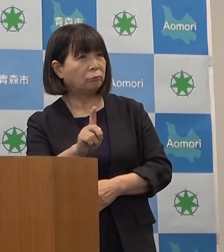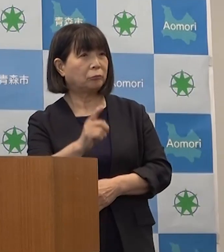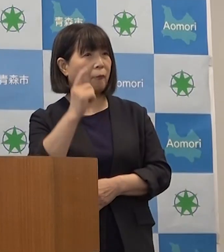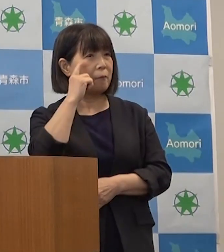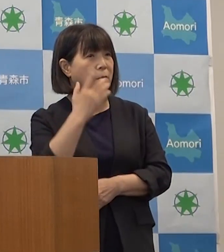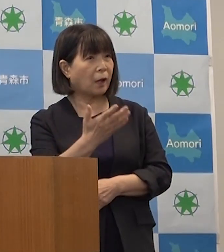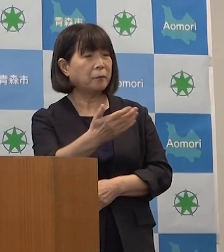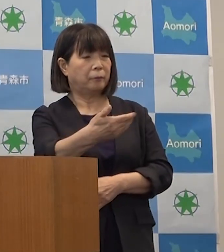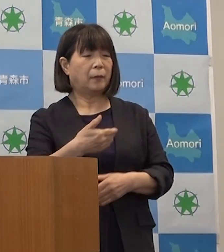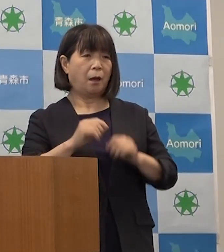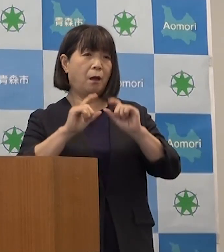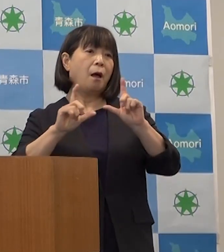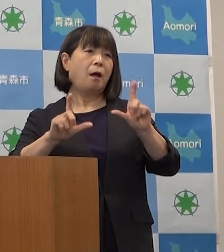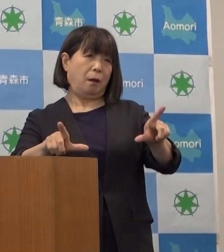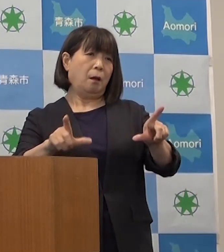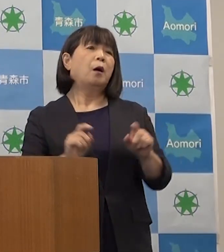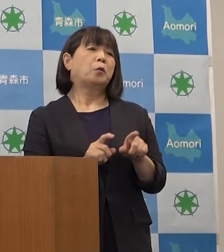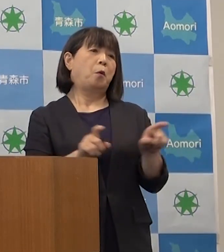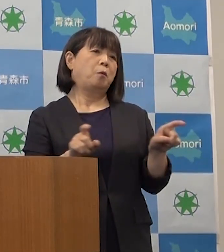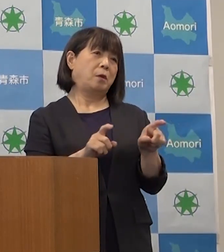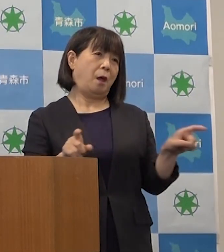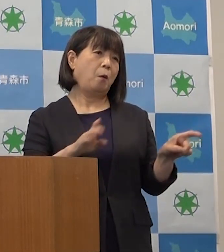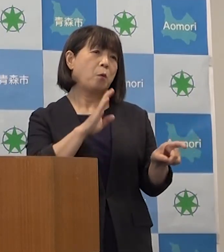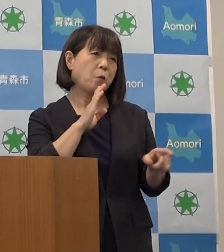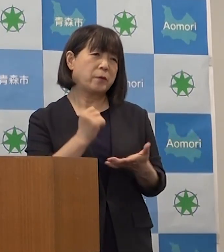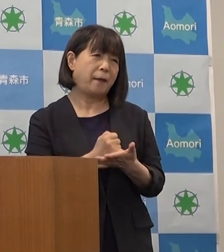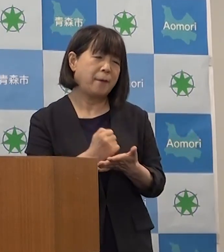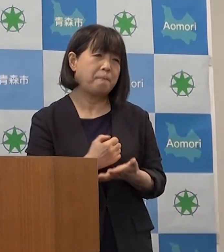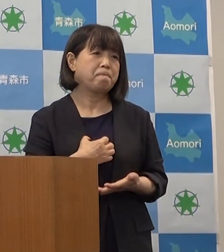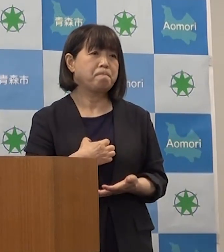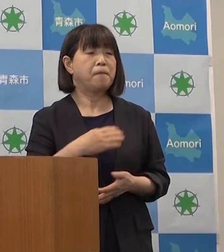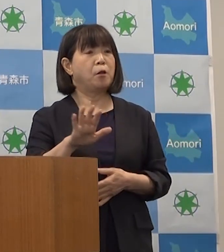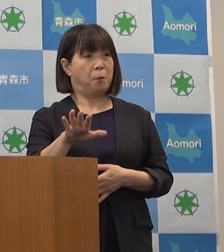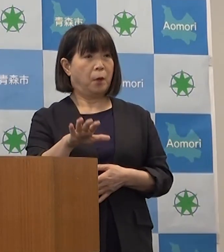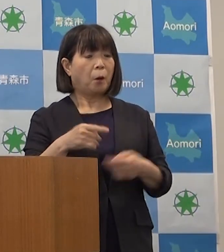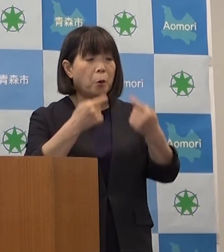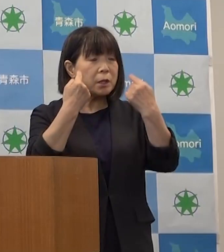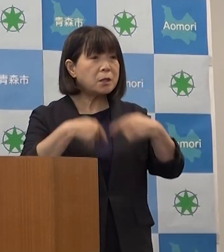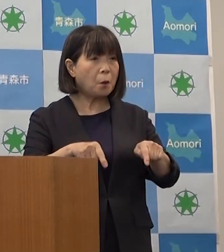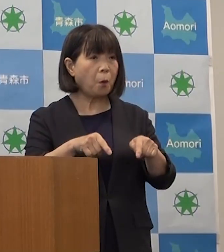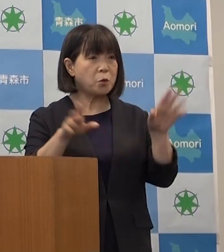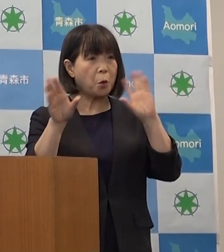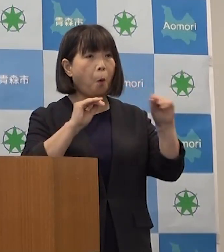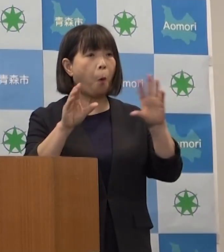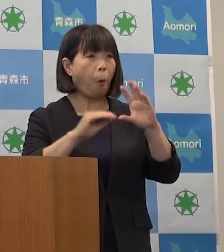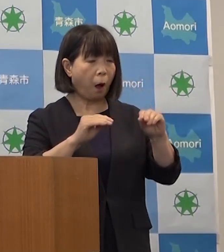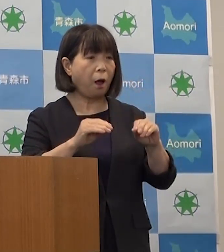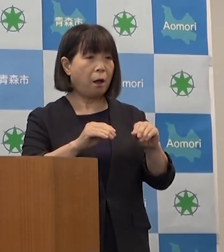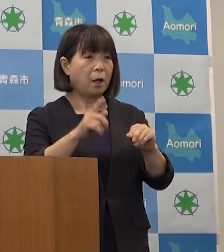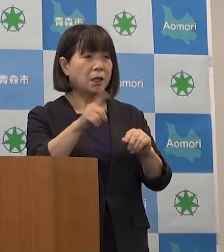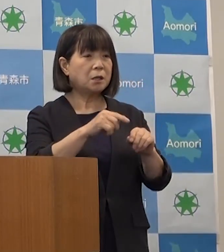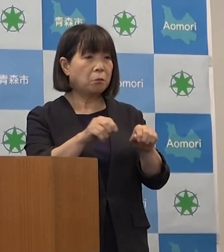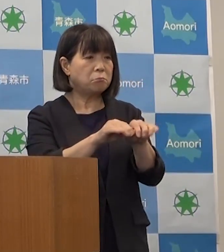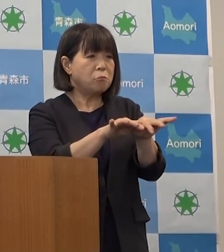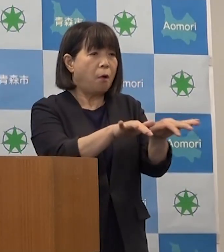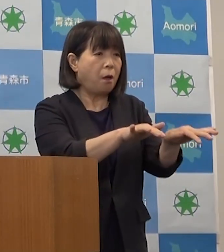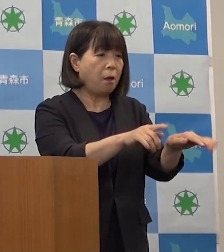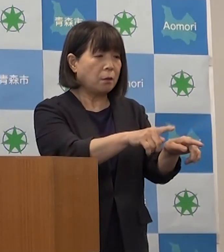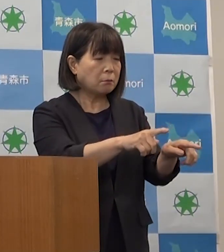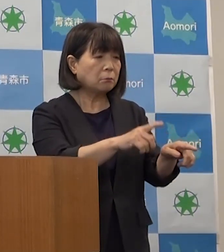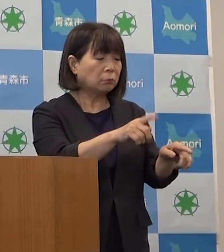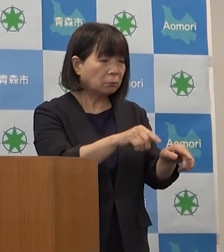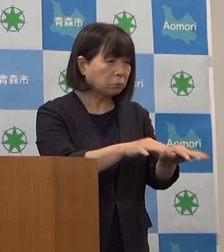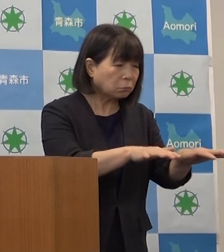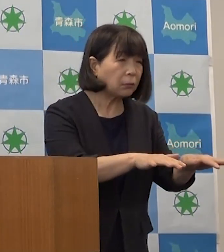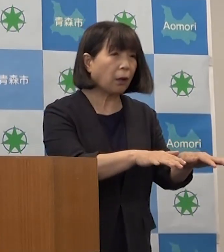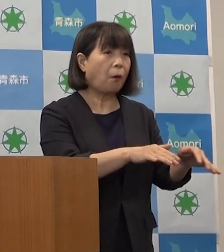ですが、非常に嘆かわしい事態だと思っております。個人の情報がああいう形で、人に渡ってしまうような